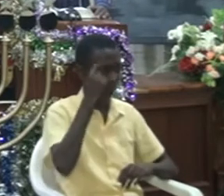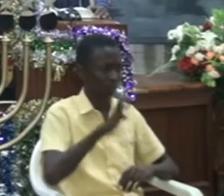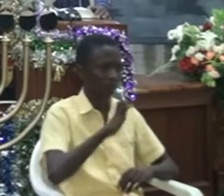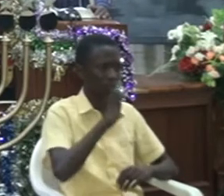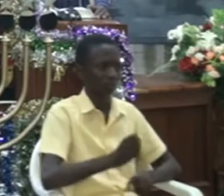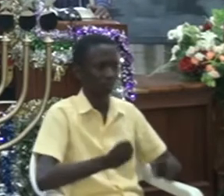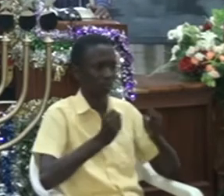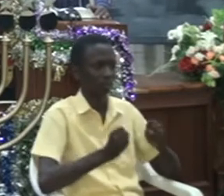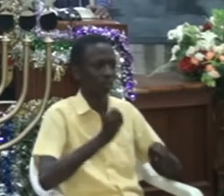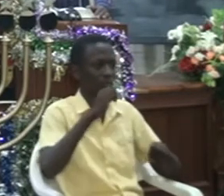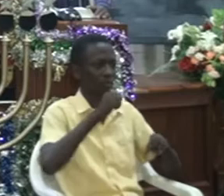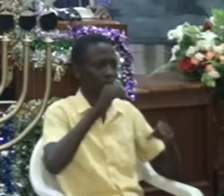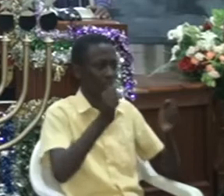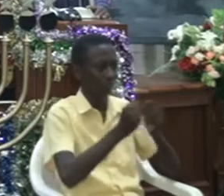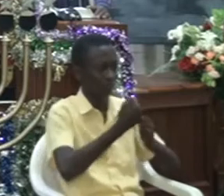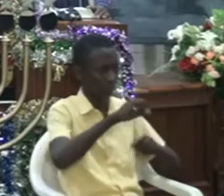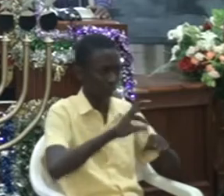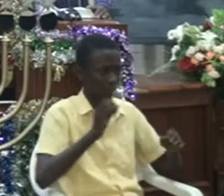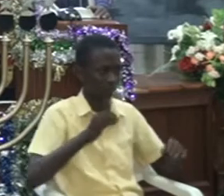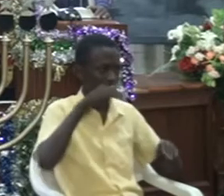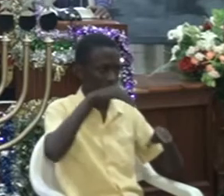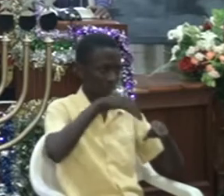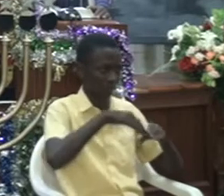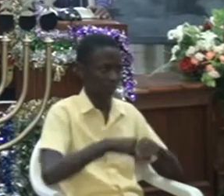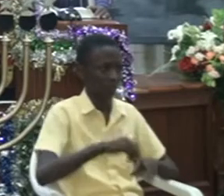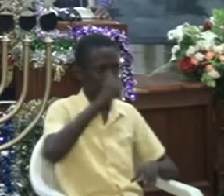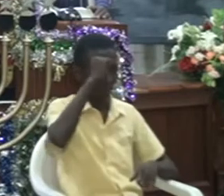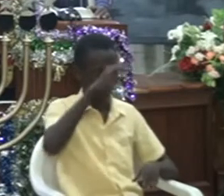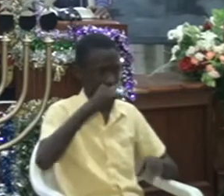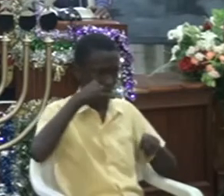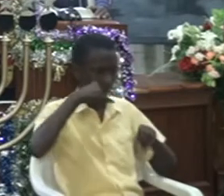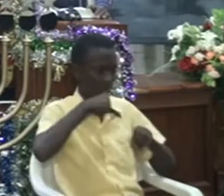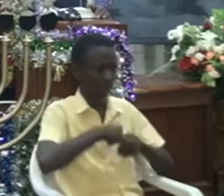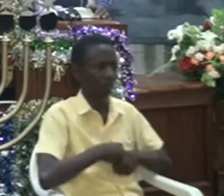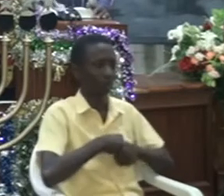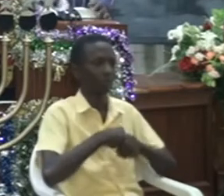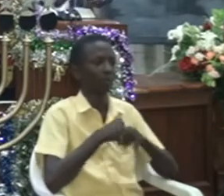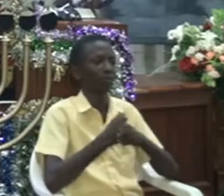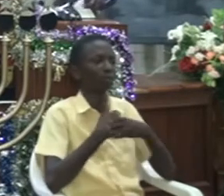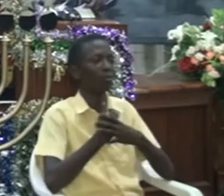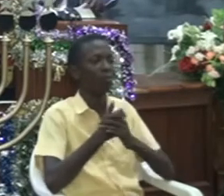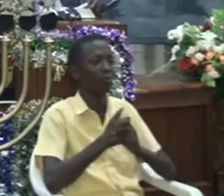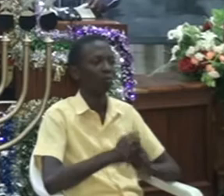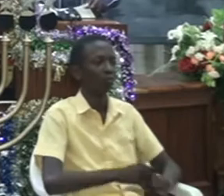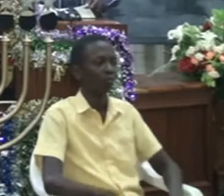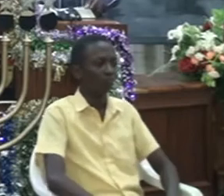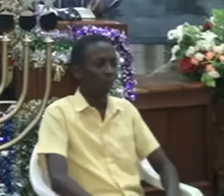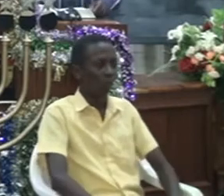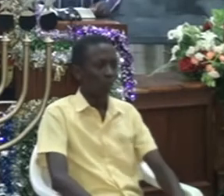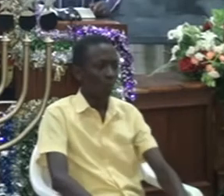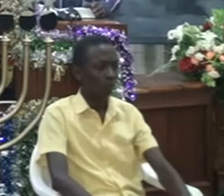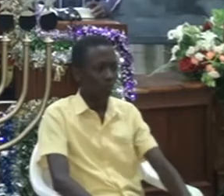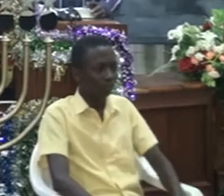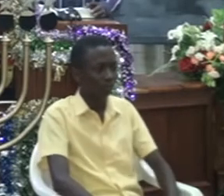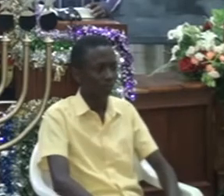esprit dans l'homme intérieur. Kwa sababu ya neno hili, ninapiga